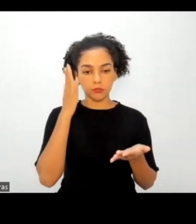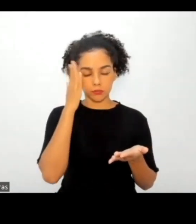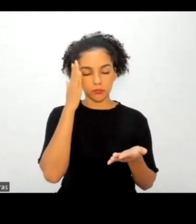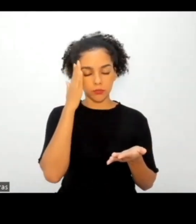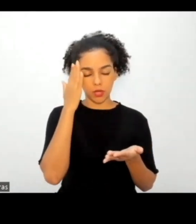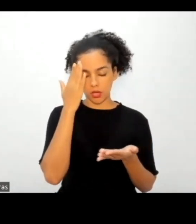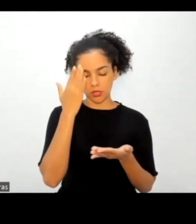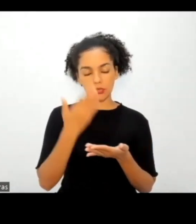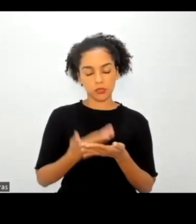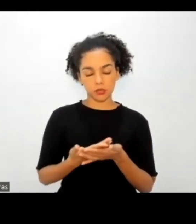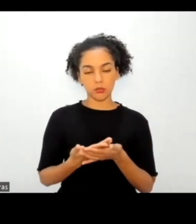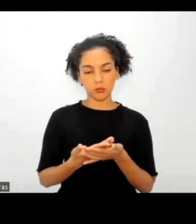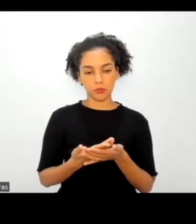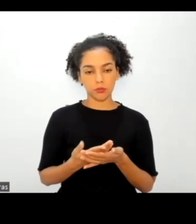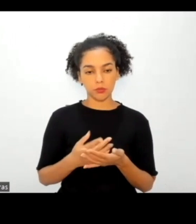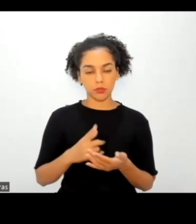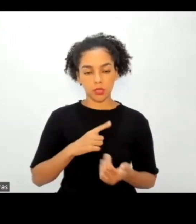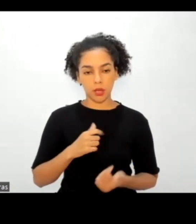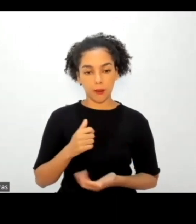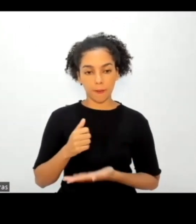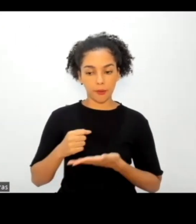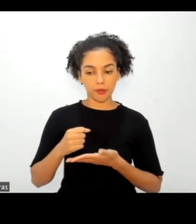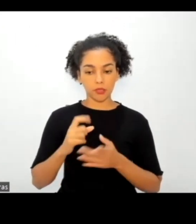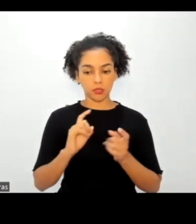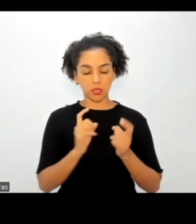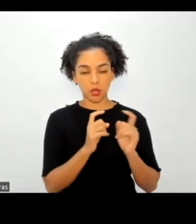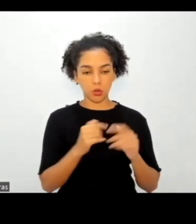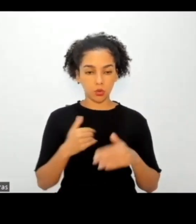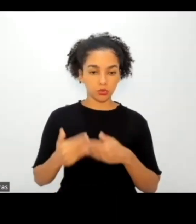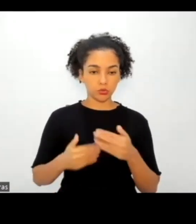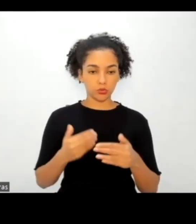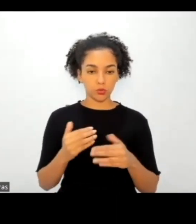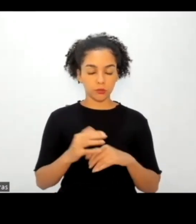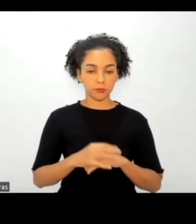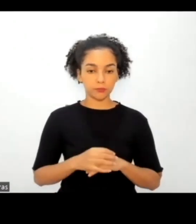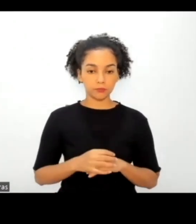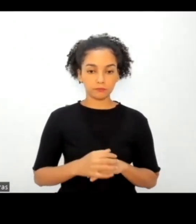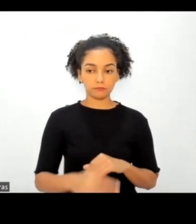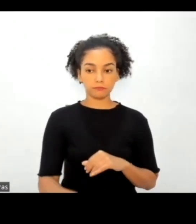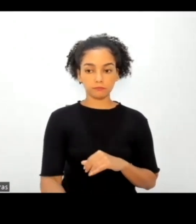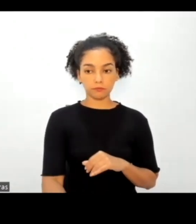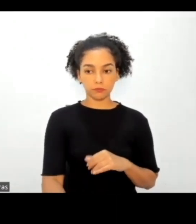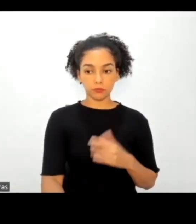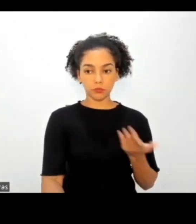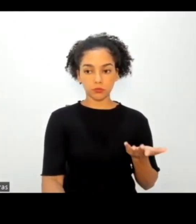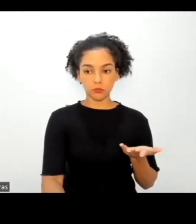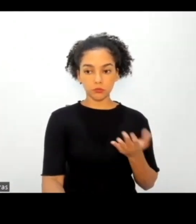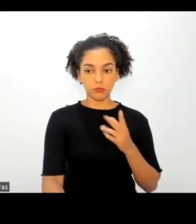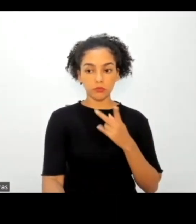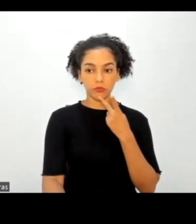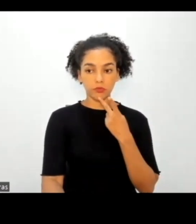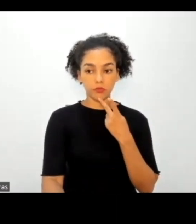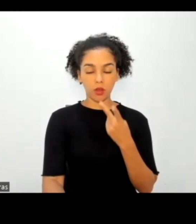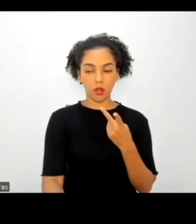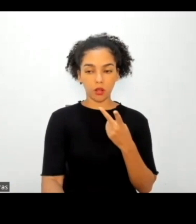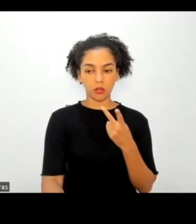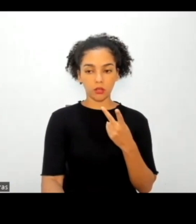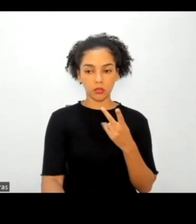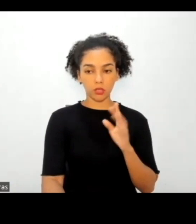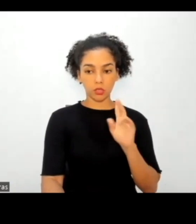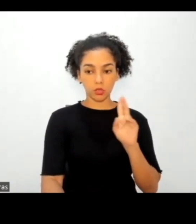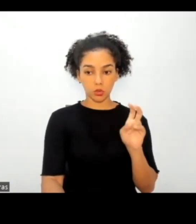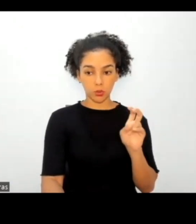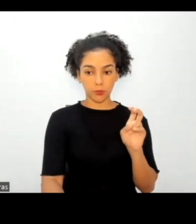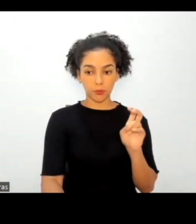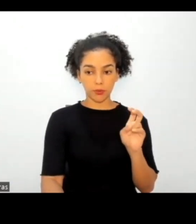né, assim, com base em diálogos, em construções, inclusive com uma série de outras companheiras, que quando a gente fala de estrutural, né, a gente está falando de gênero, raça